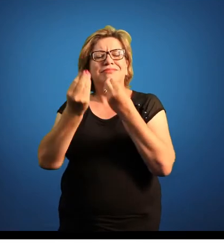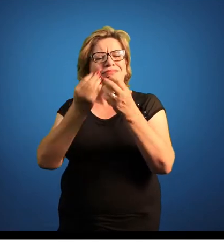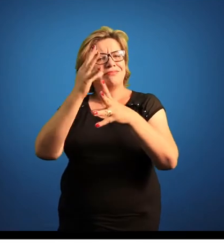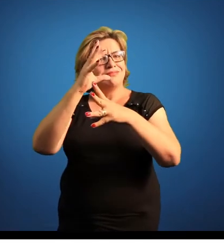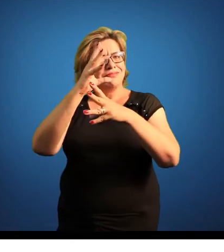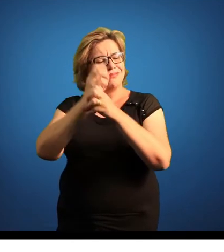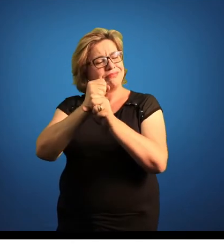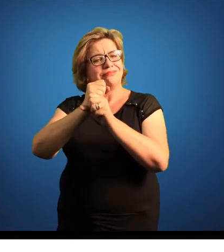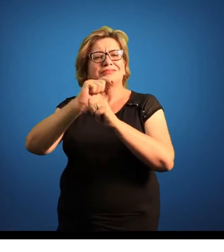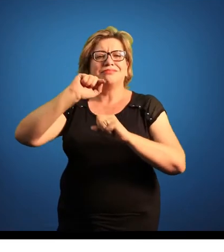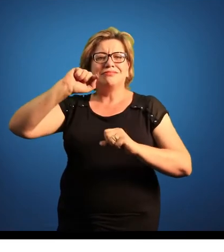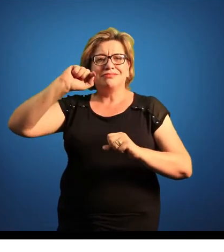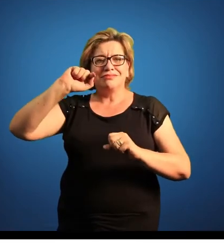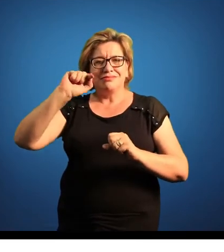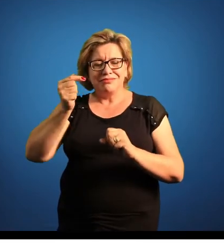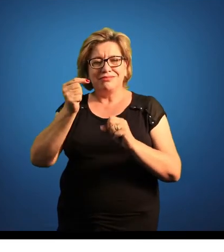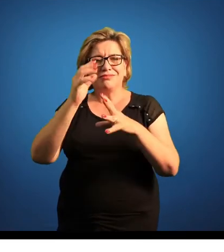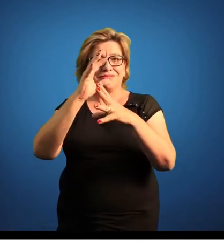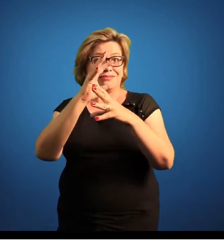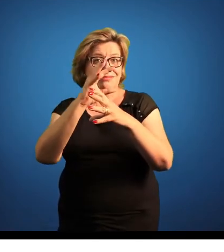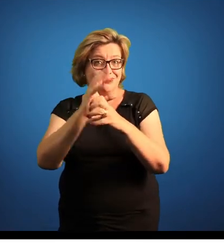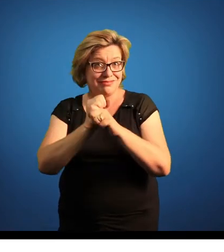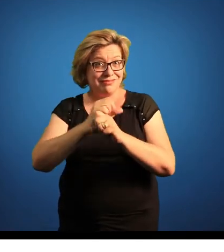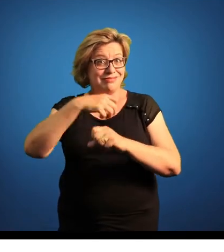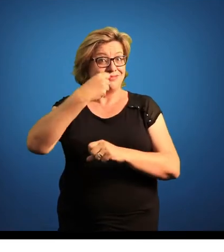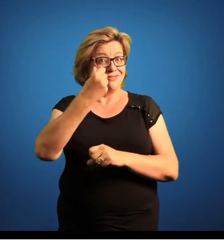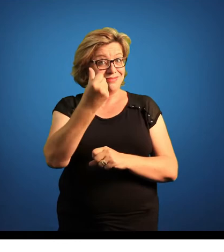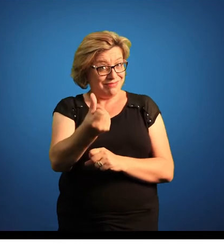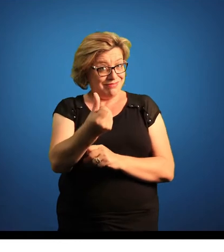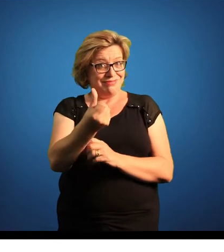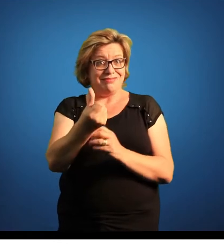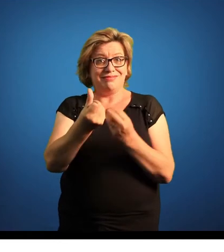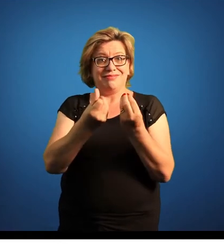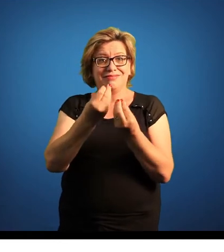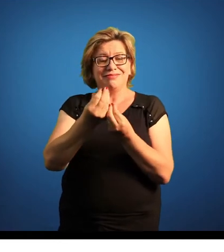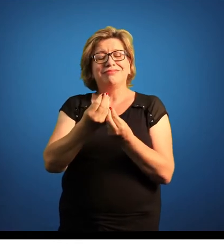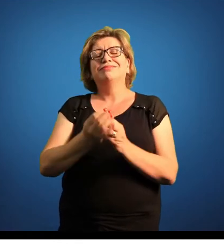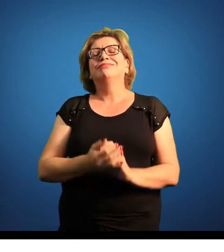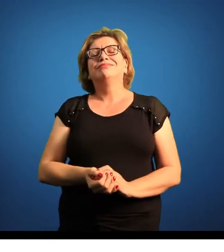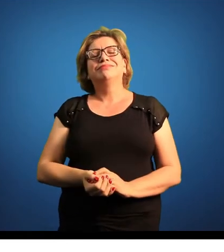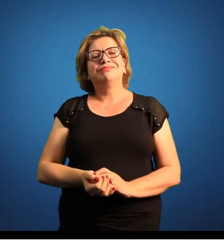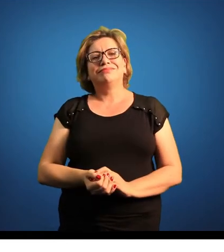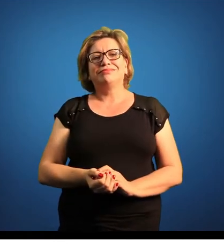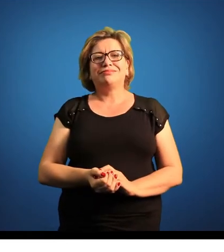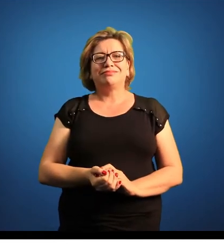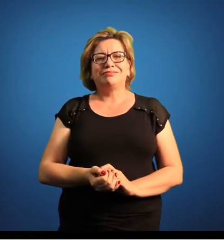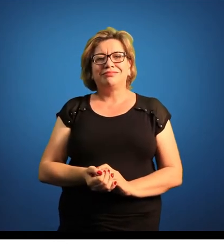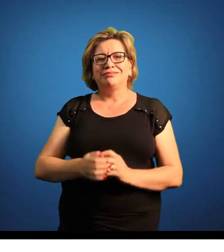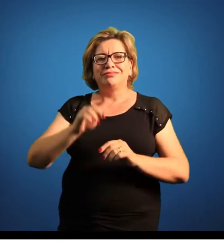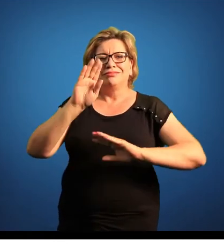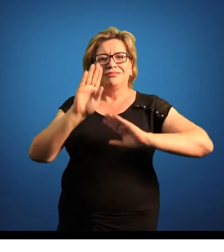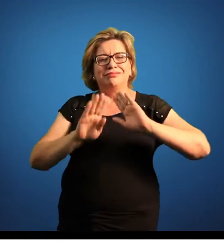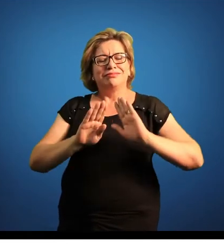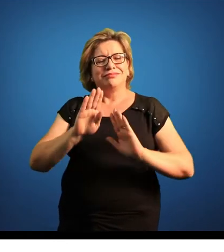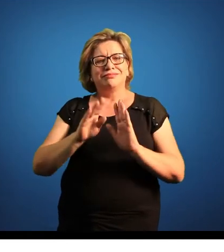mais 1.000 mais 1.000 mais 6.000.